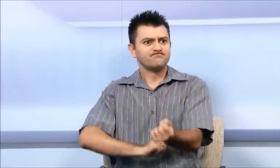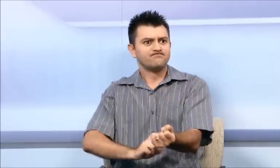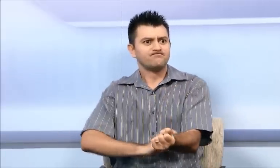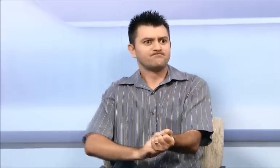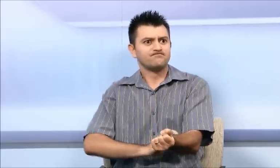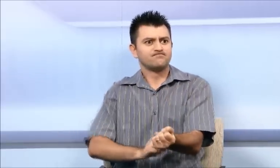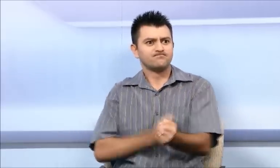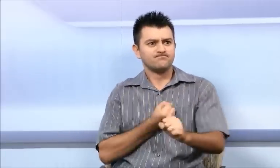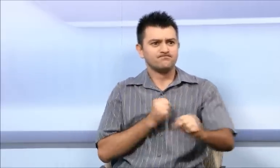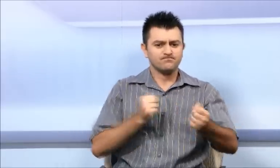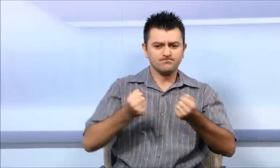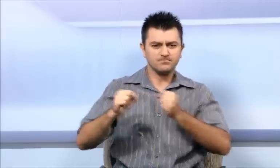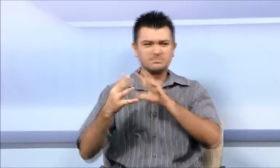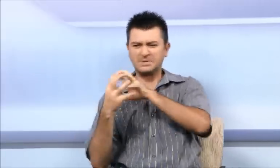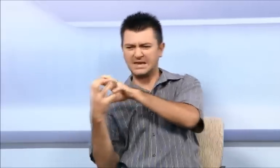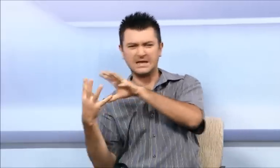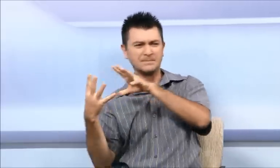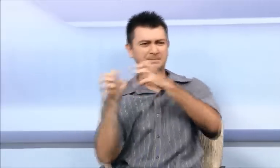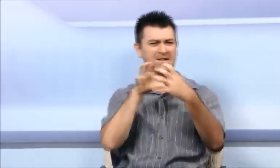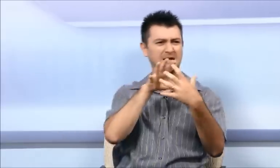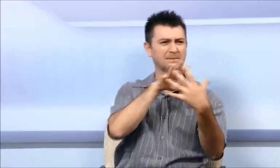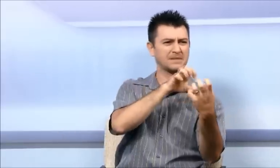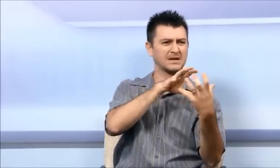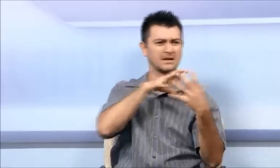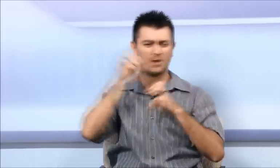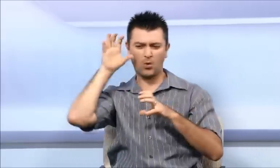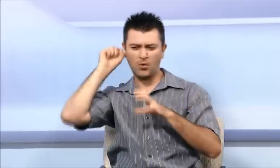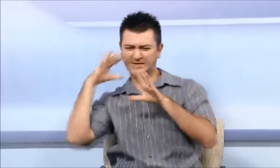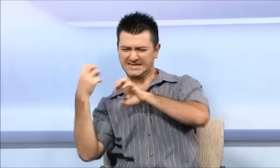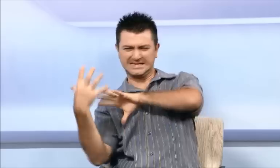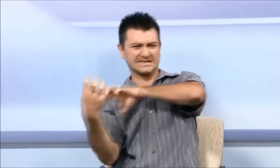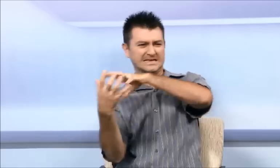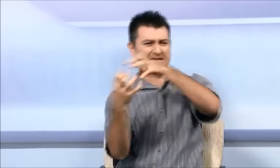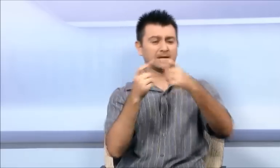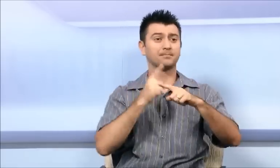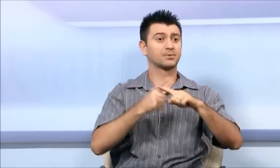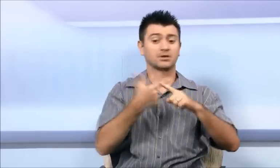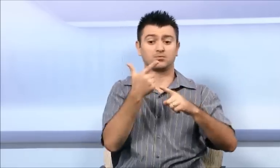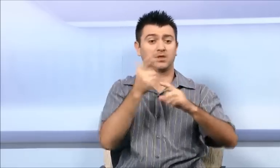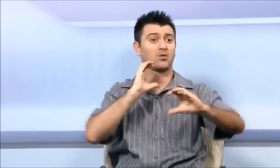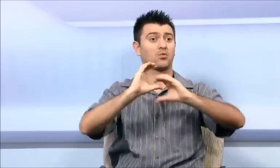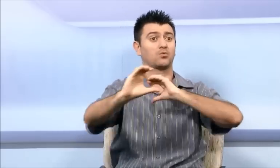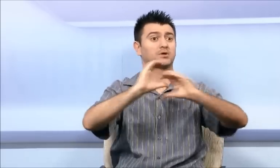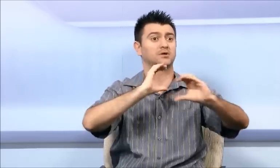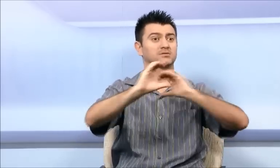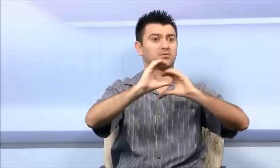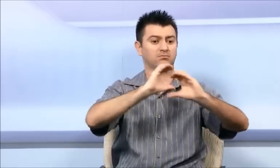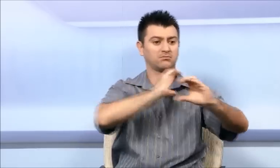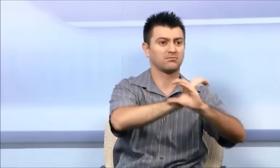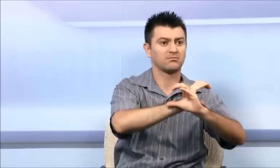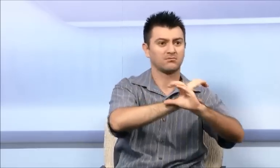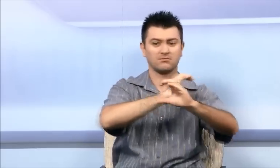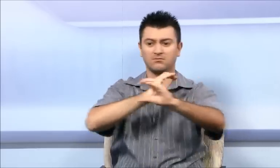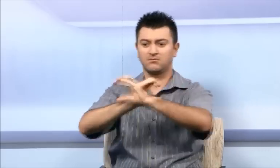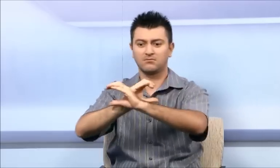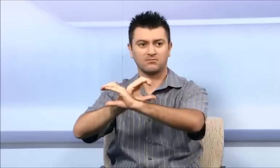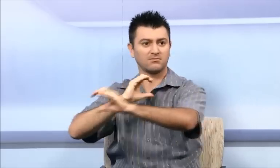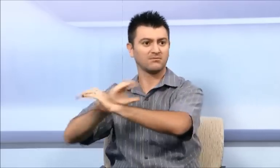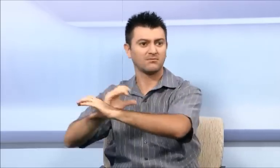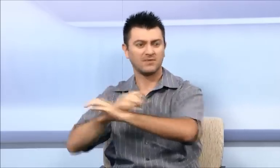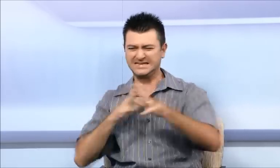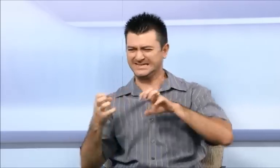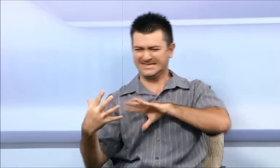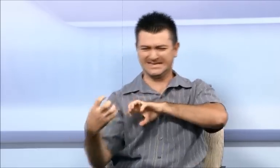E aí ele começou a ficar um pouco ansioso com isso, um pouco agitado, começou a causar alguns conflitos dentro da escola, porque não conseguia se